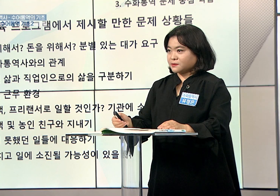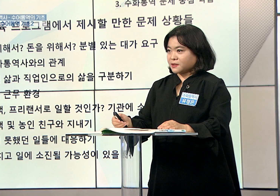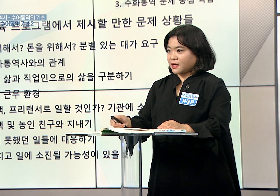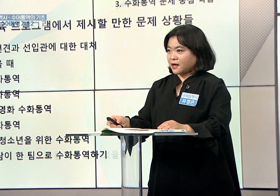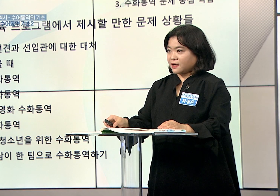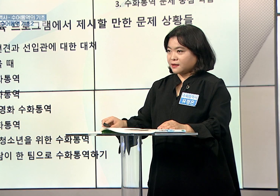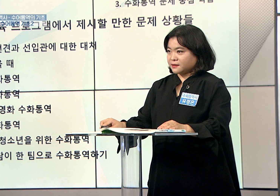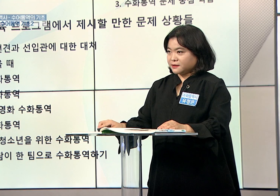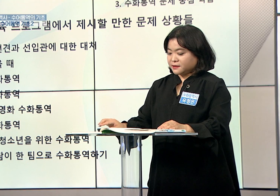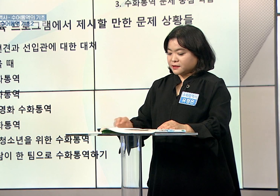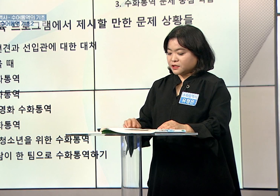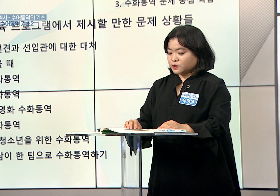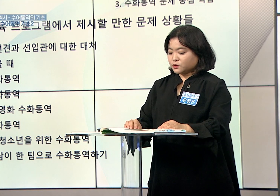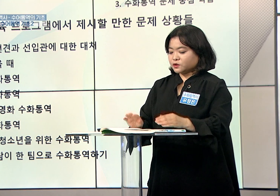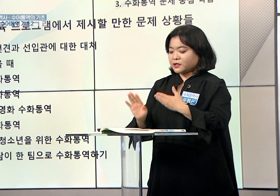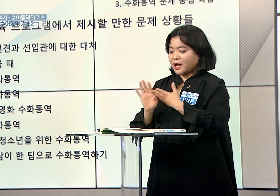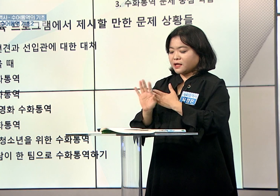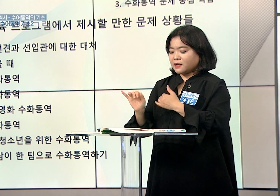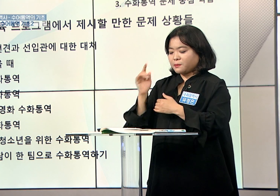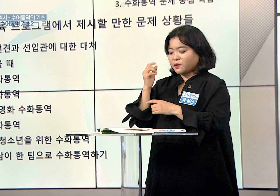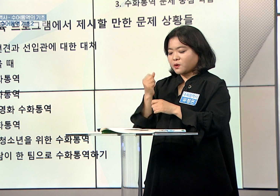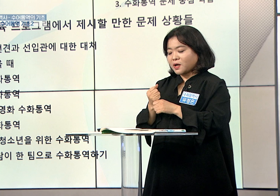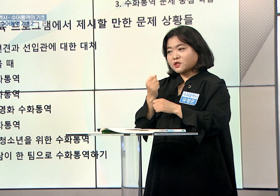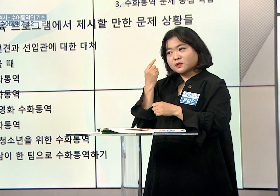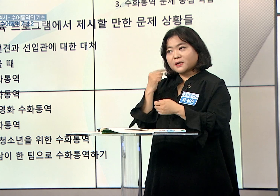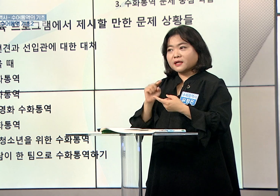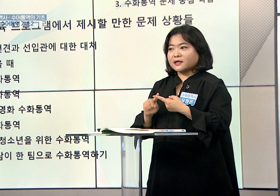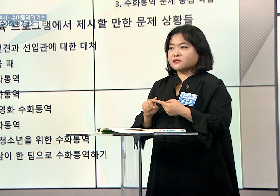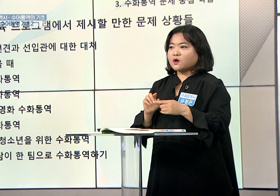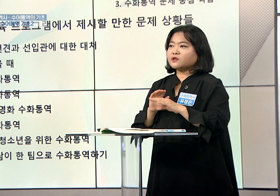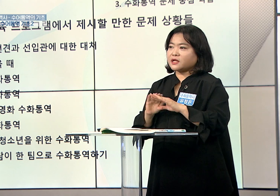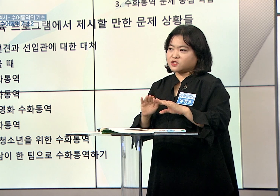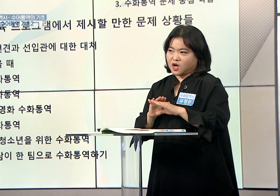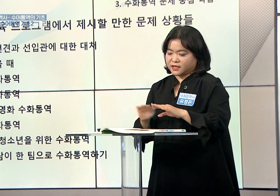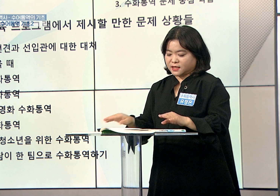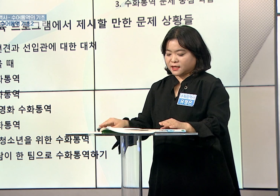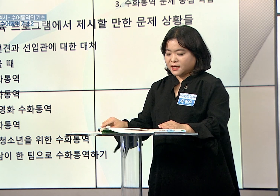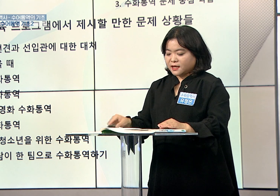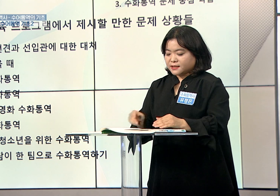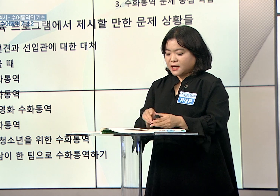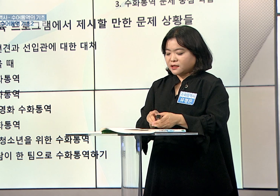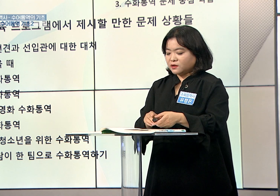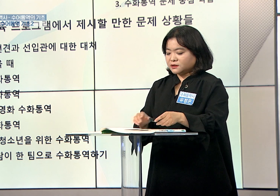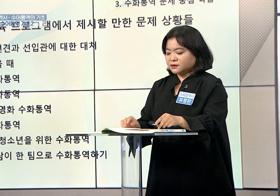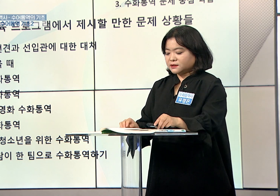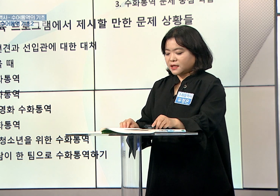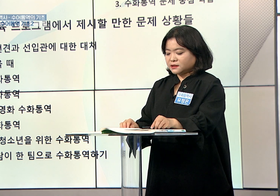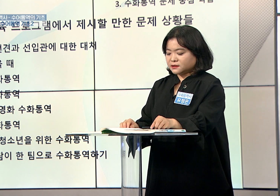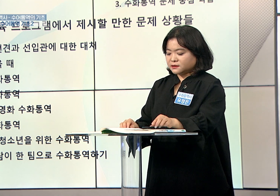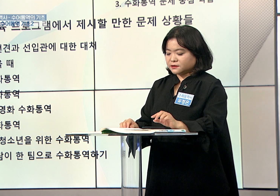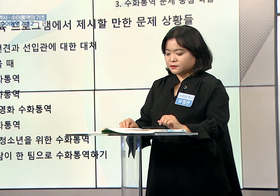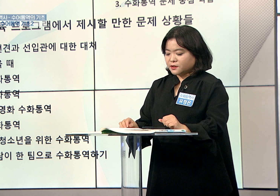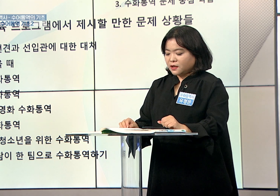넘어가겠습니다. 그리고 타인의 편견과 선입관에 대해서 대처하기. 자, 이거는 사실은